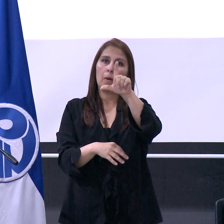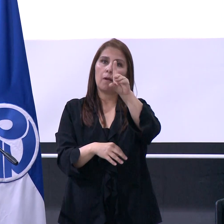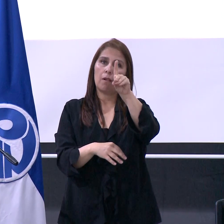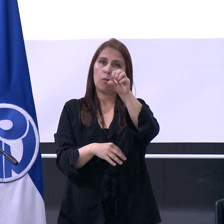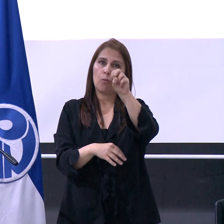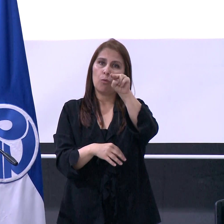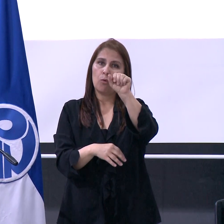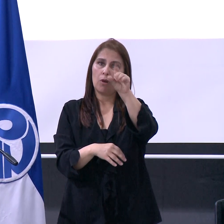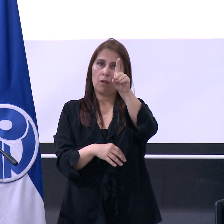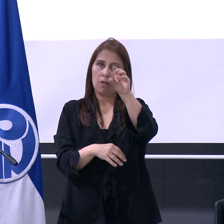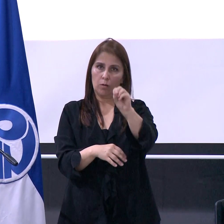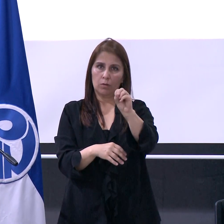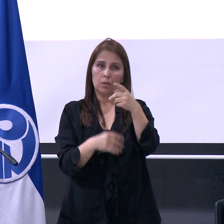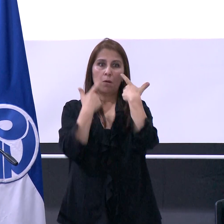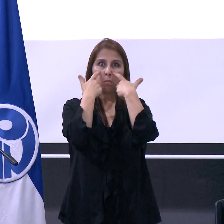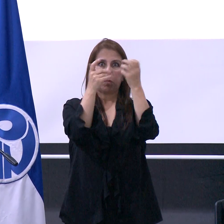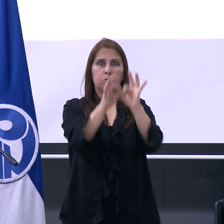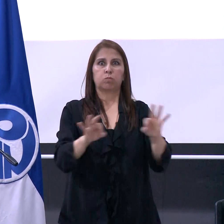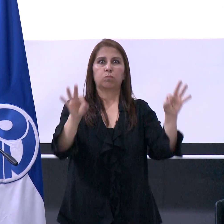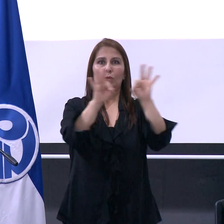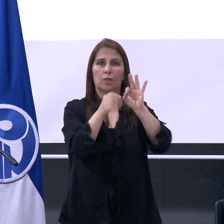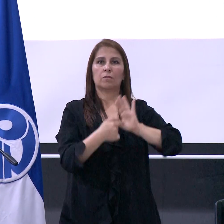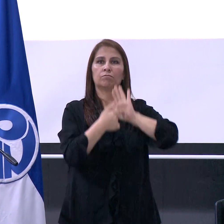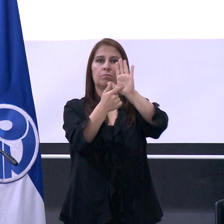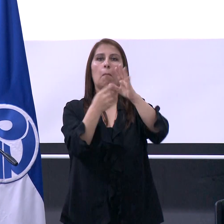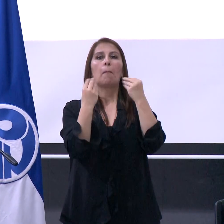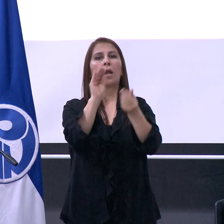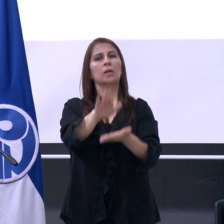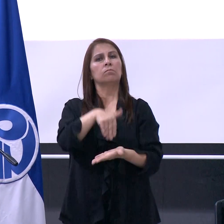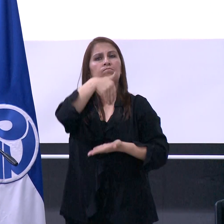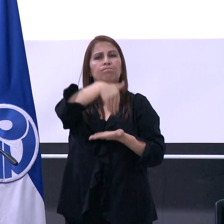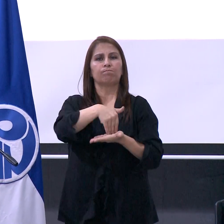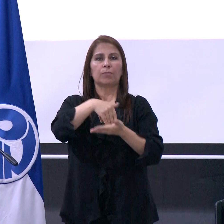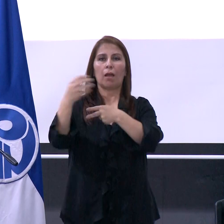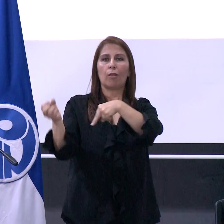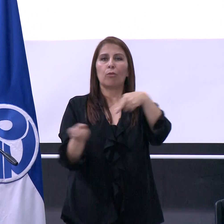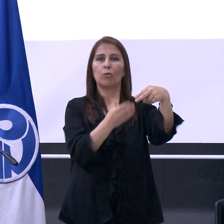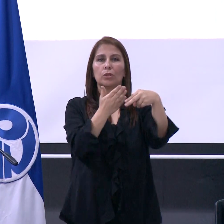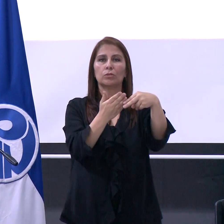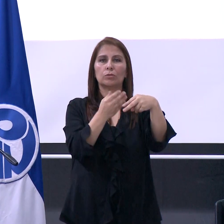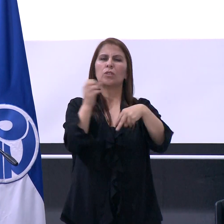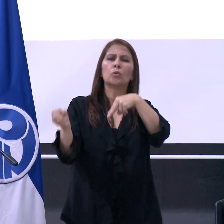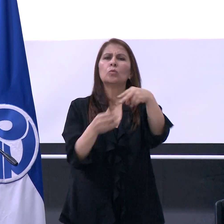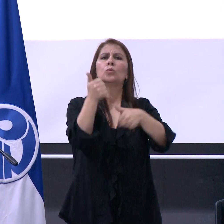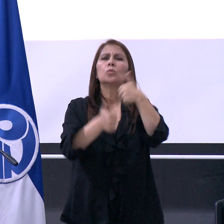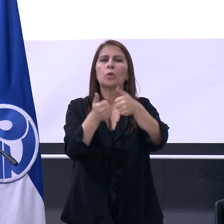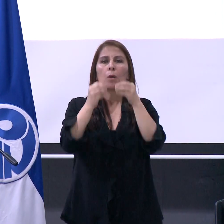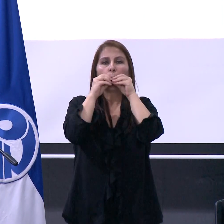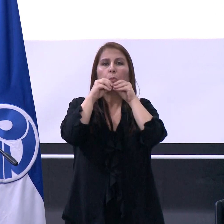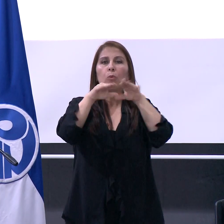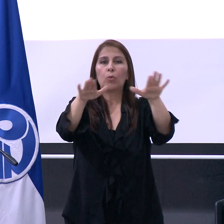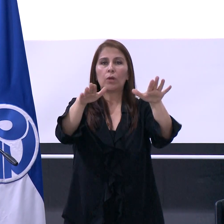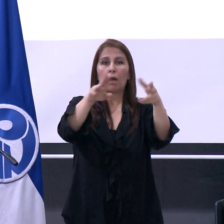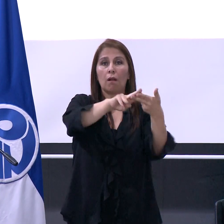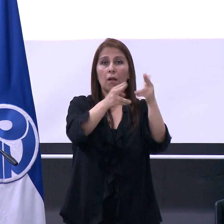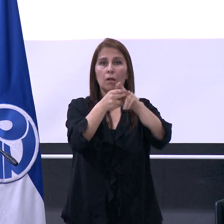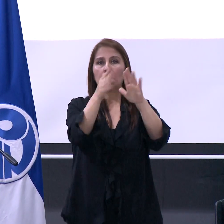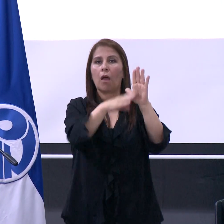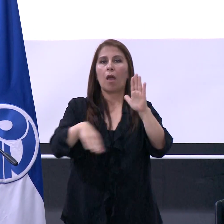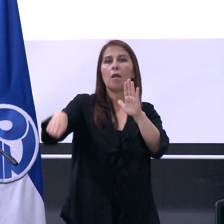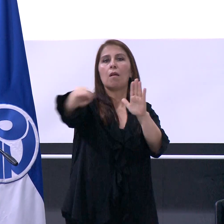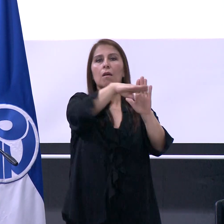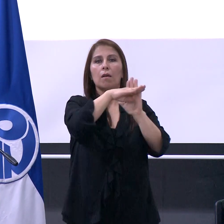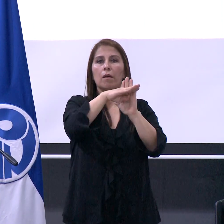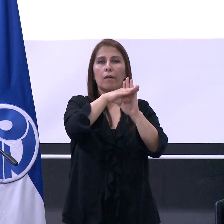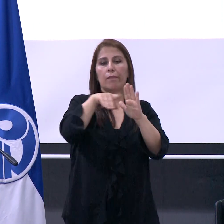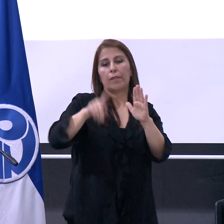importancia de estas edificaciones para el posicionamiento de la educación pública frente a la hegemonía de los colegios